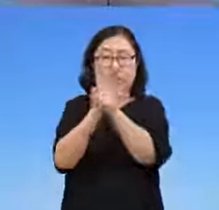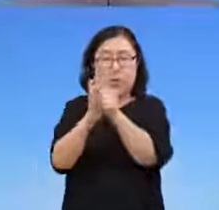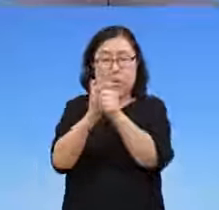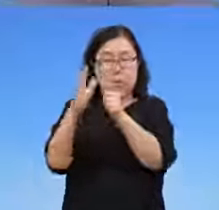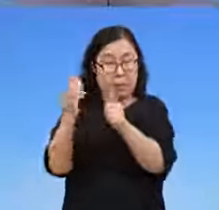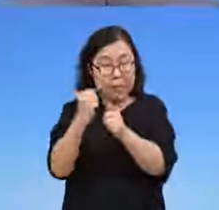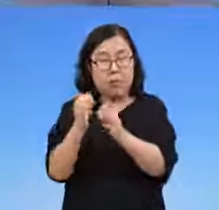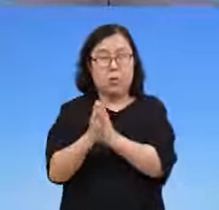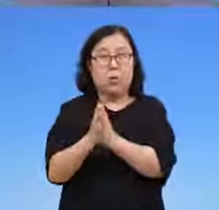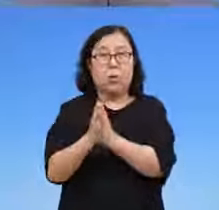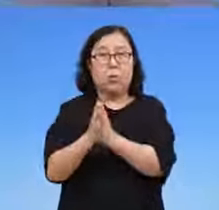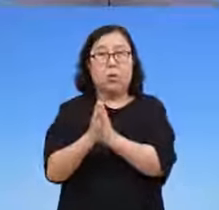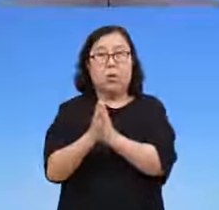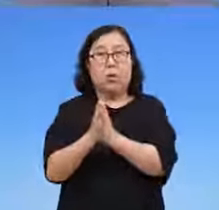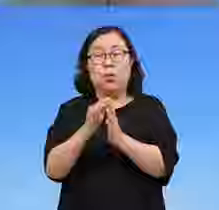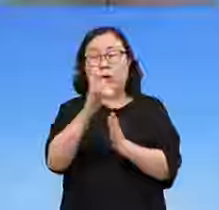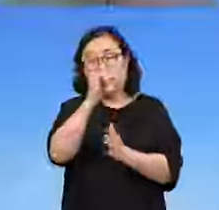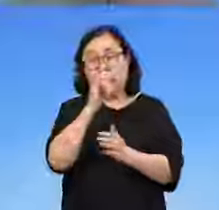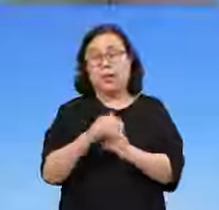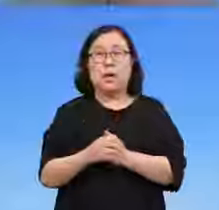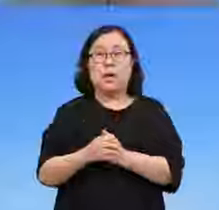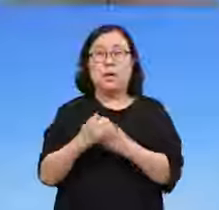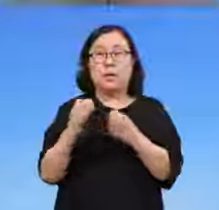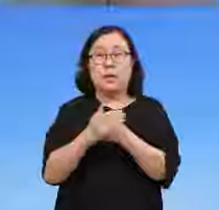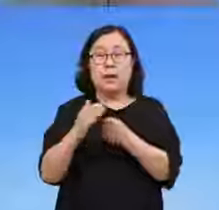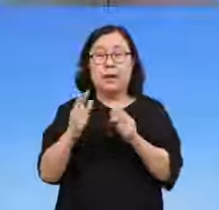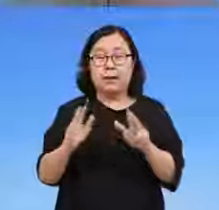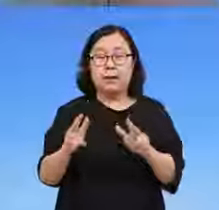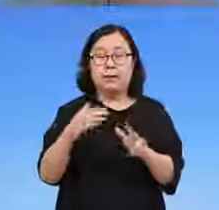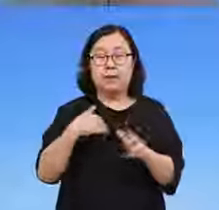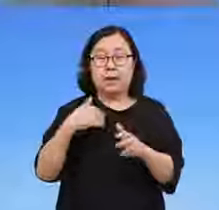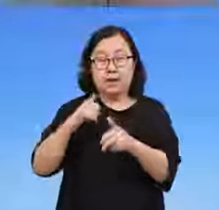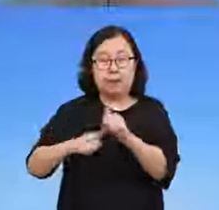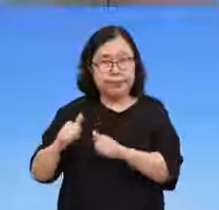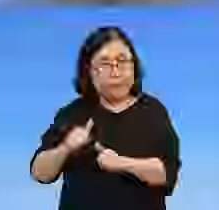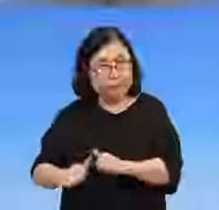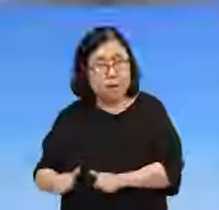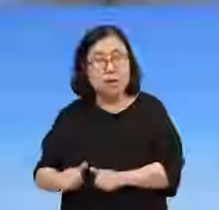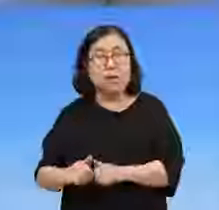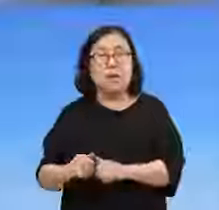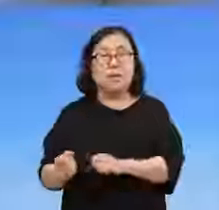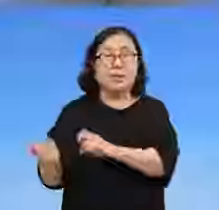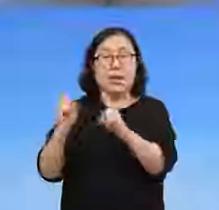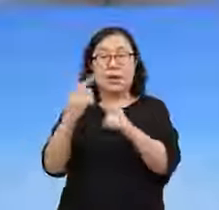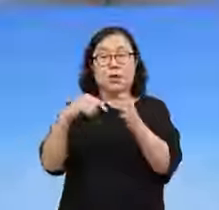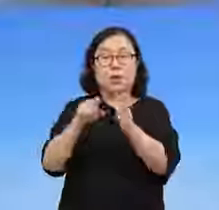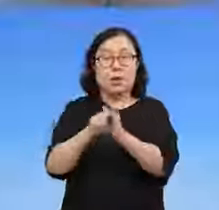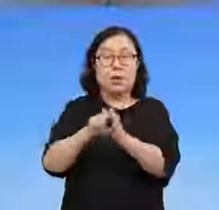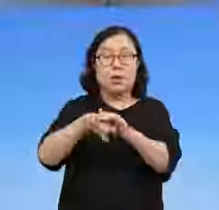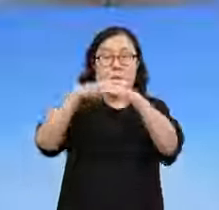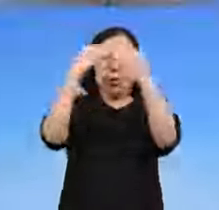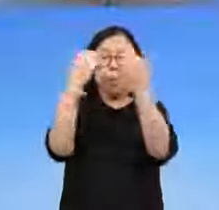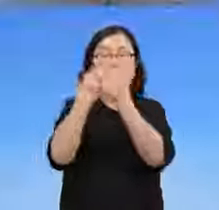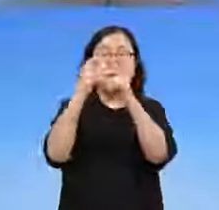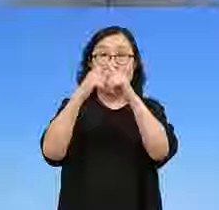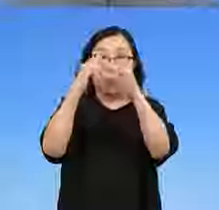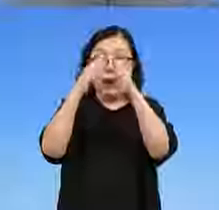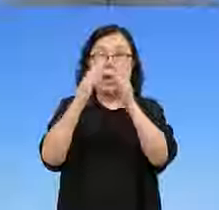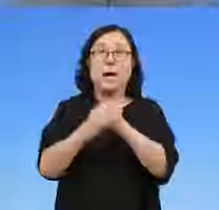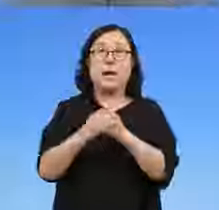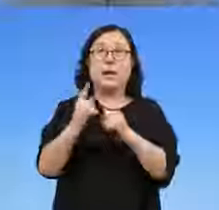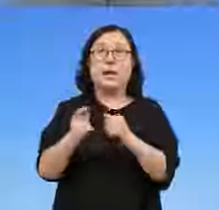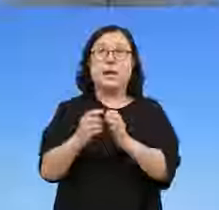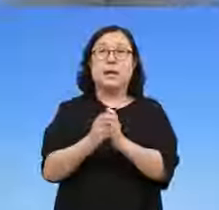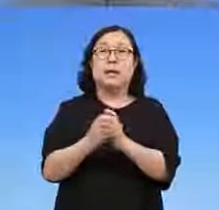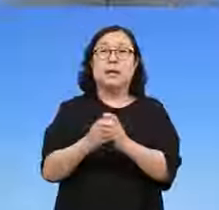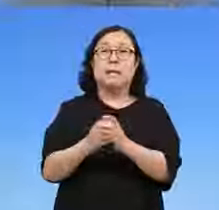저는 오늘 여러분들한테 진짜 우리 다음 세대를 살리기 위하여 온 교회가, 그래서 우리